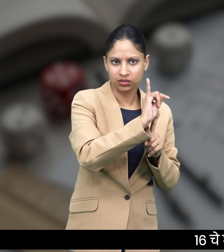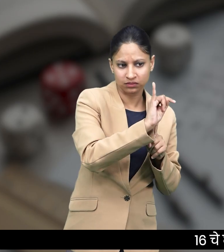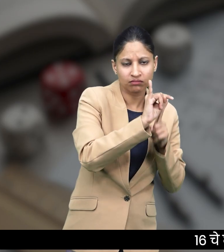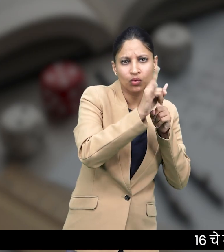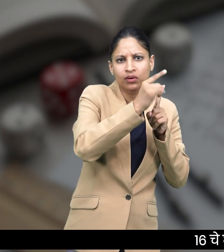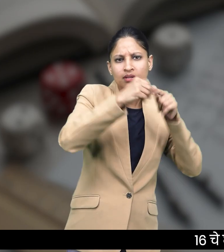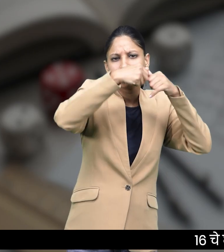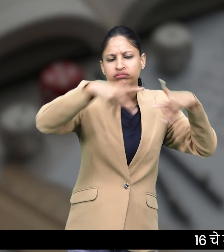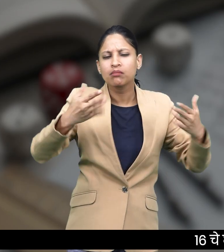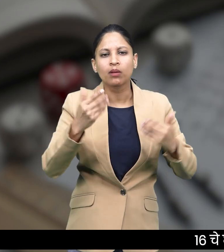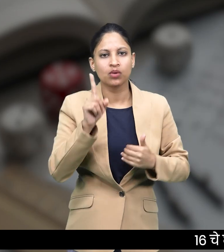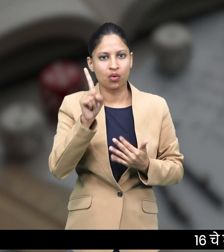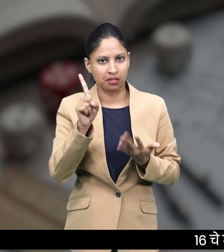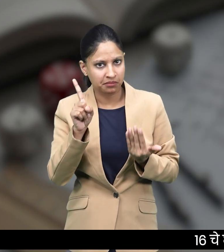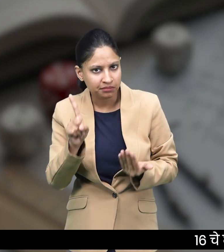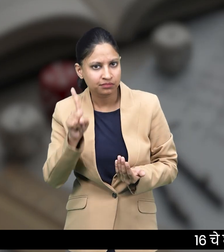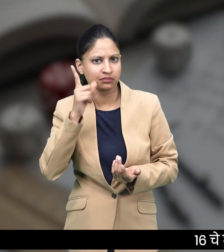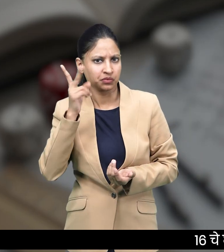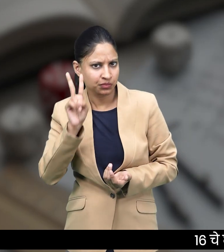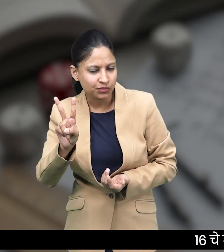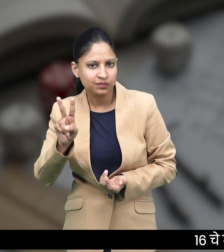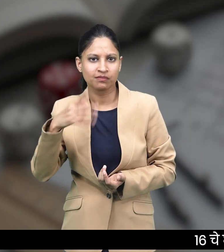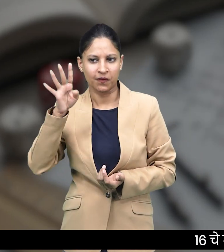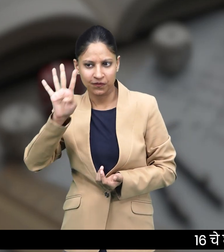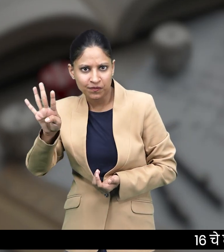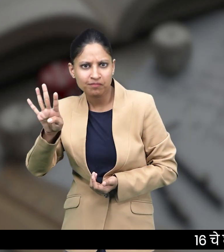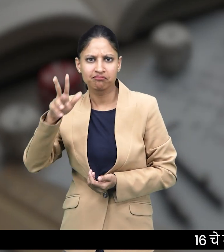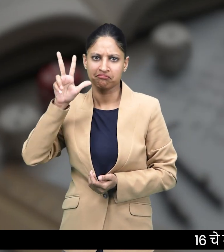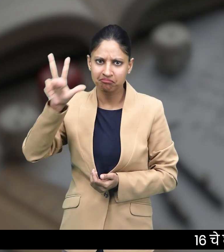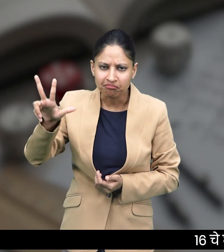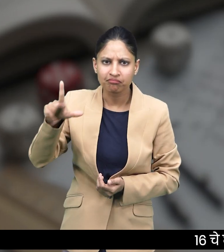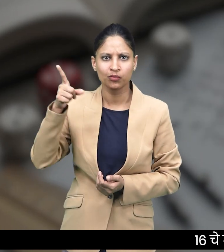16 चे घटक आहेत 1, 2, 4, 8, 16.